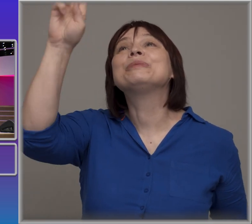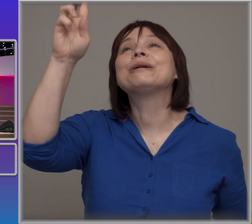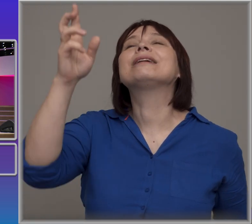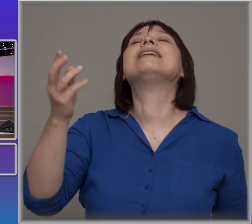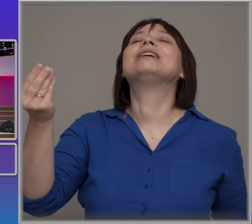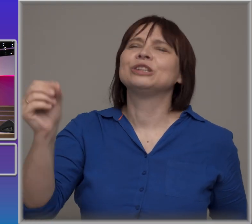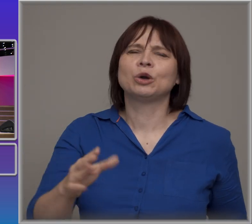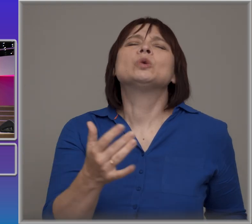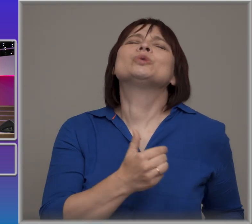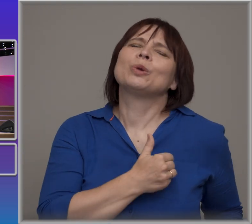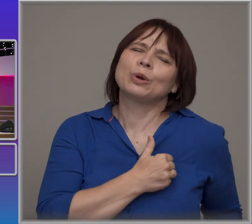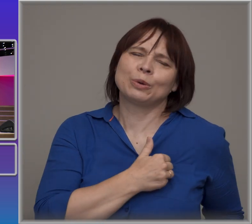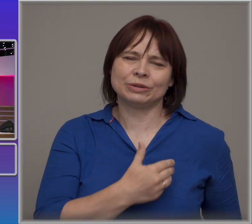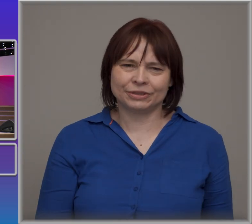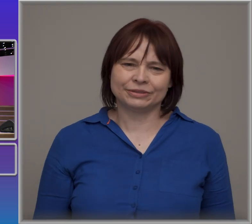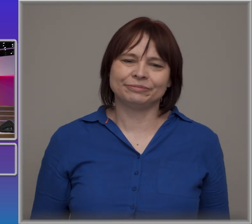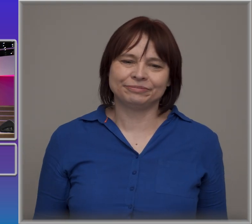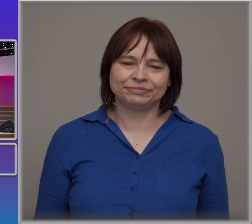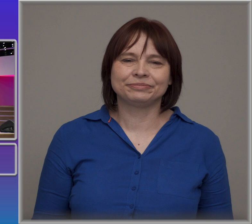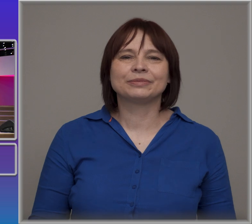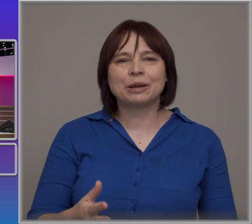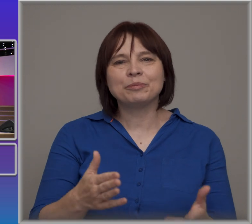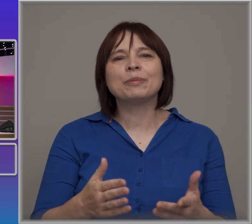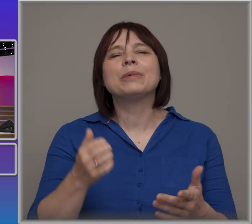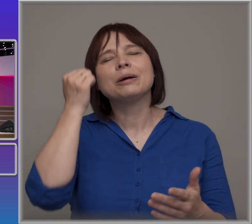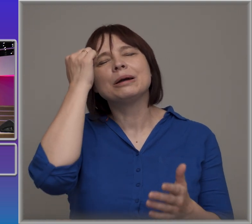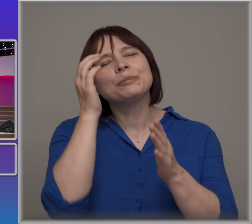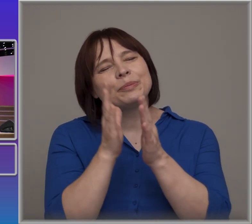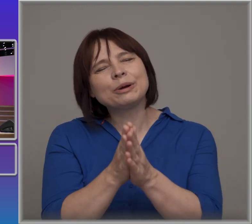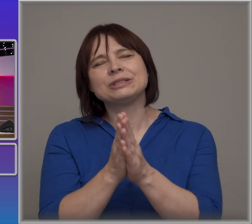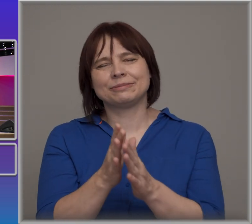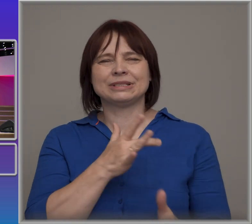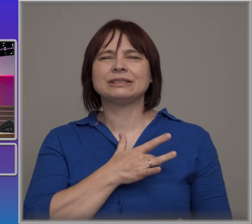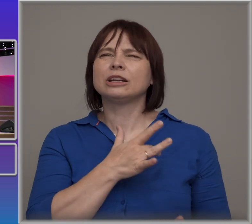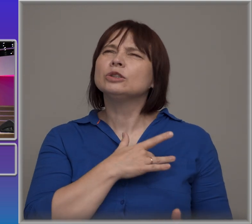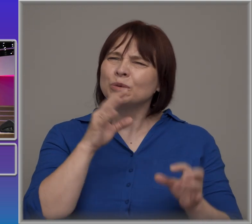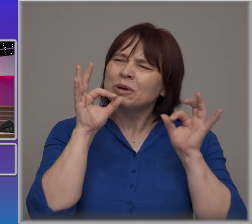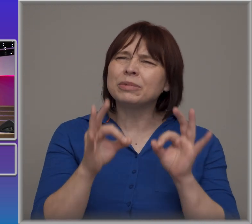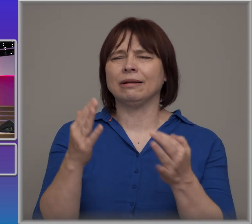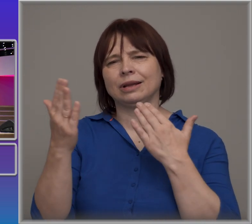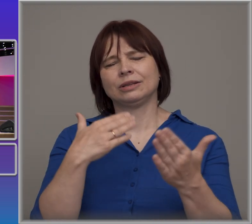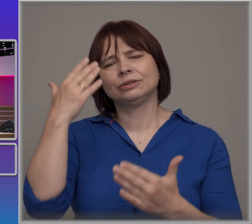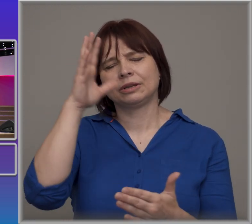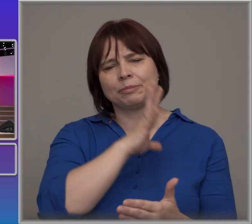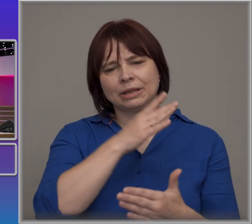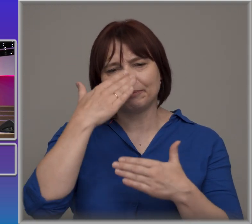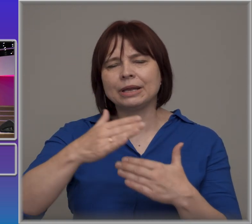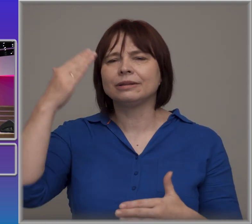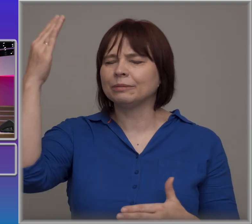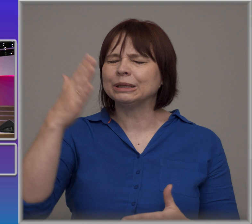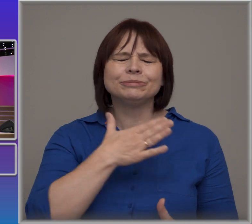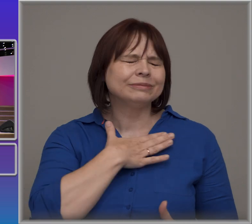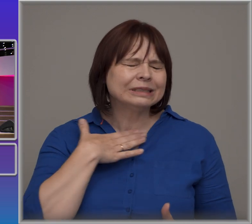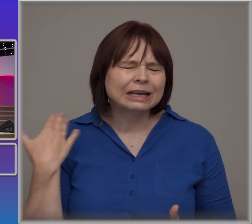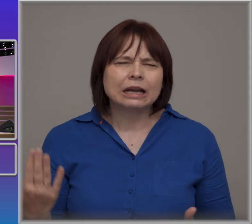И, как говорит Писание, Бог любит доброохотно дающих. Ему не нужно, чтобы ты отдавал последнее, скрипя своим сердцем. Это никому не